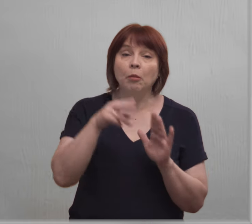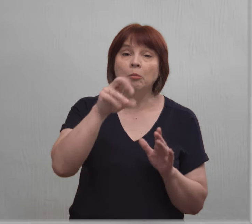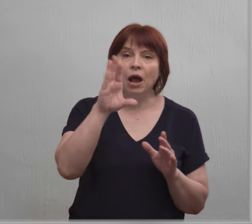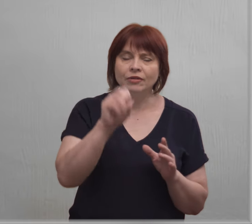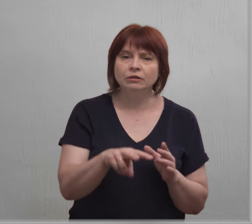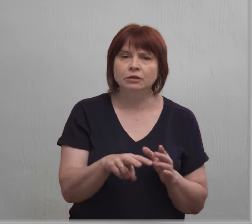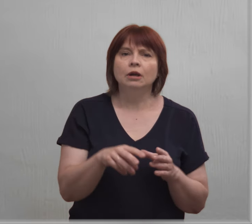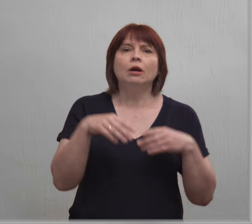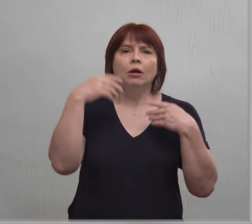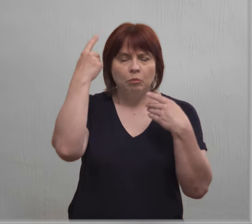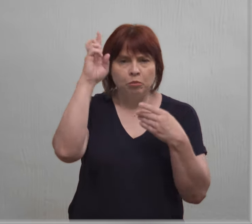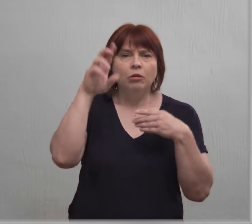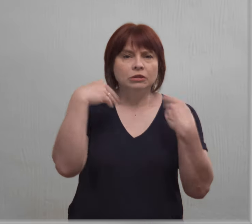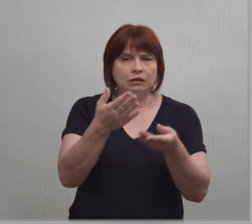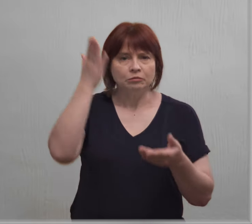Бог дал нам